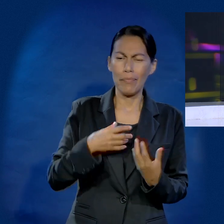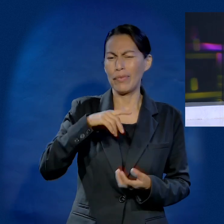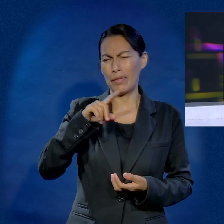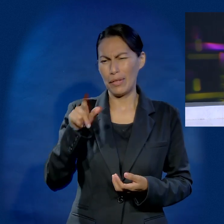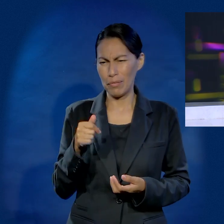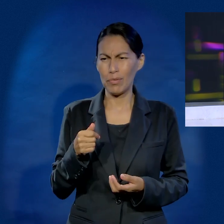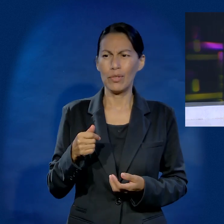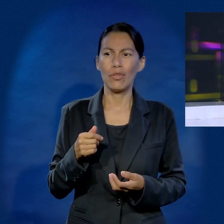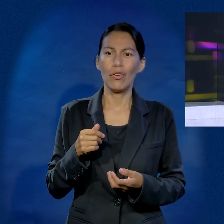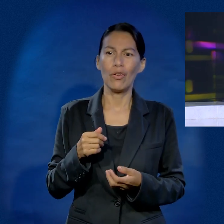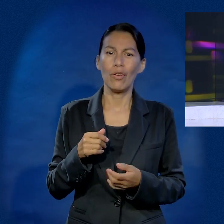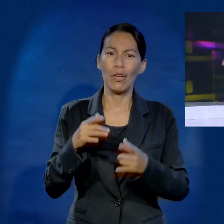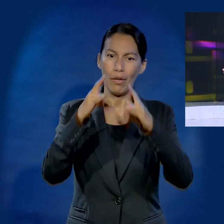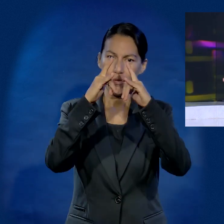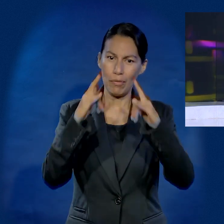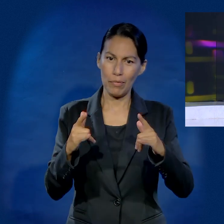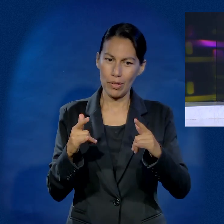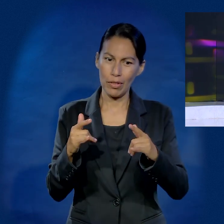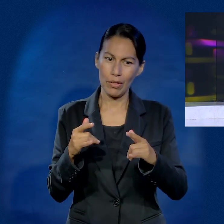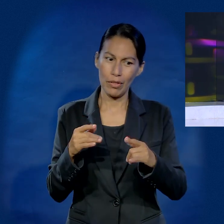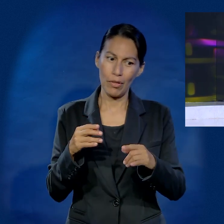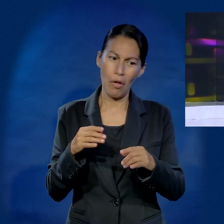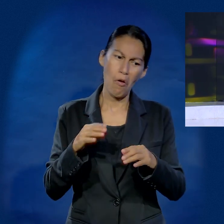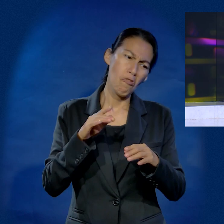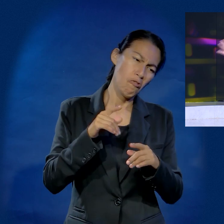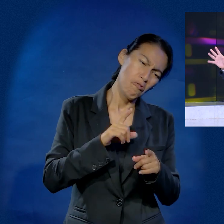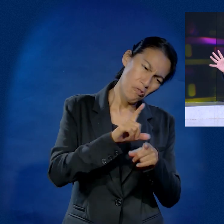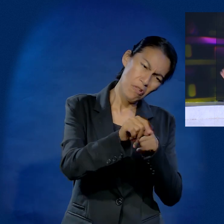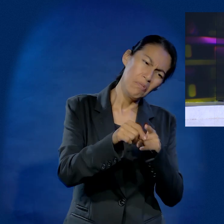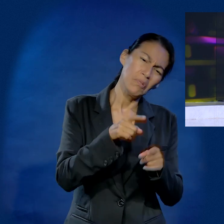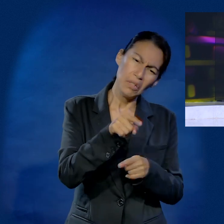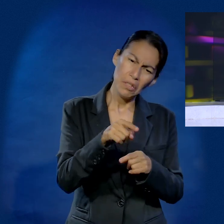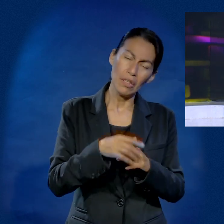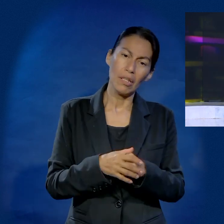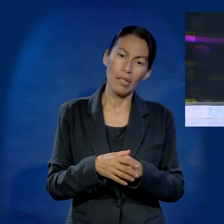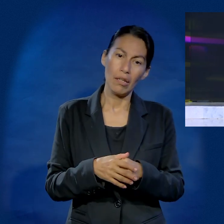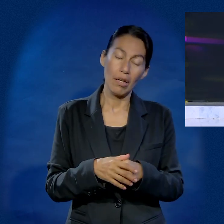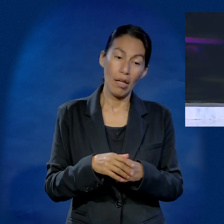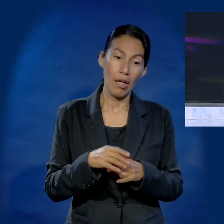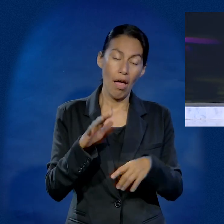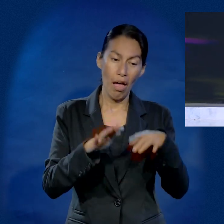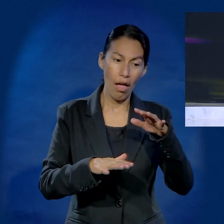Tiempo después, fui a un campamento donde me andaba ahogando. Esa es otra historia.